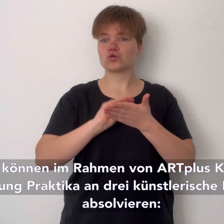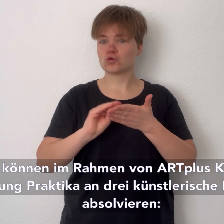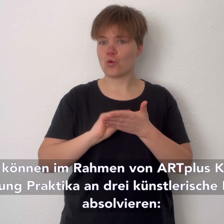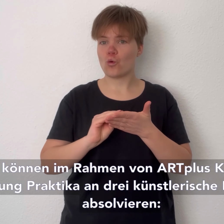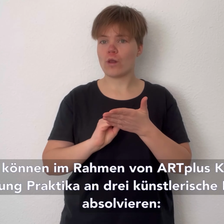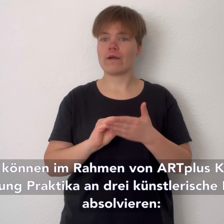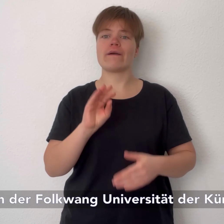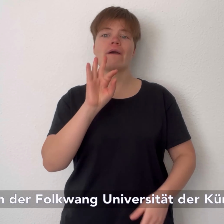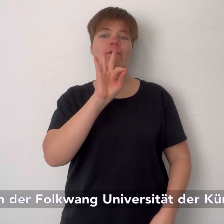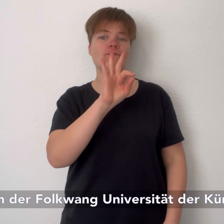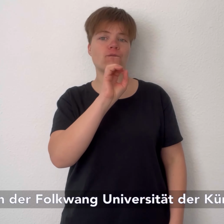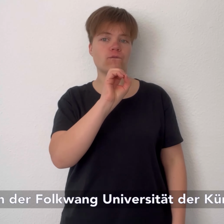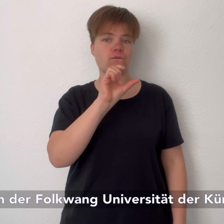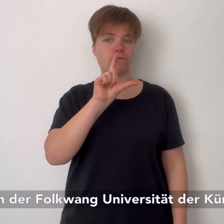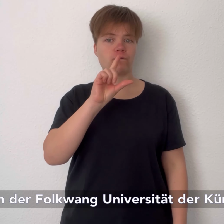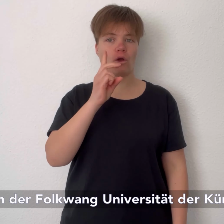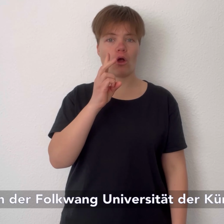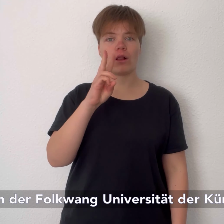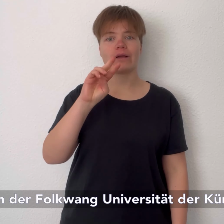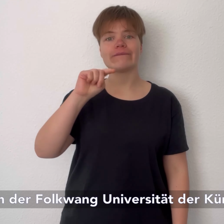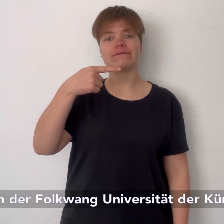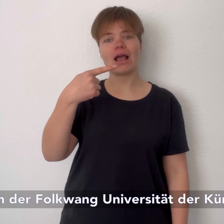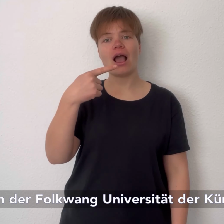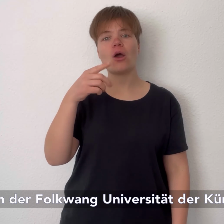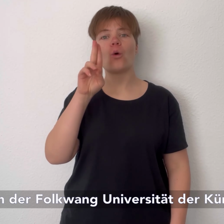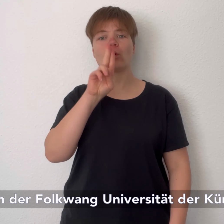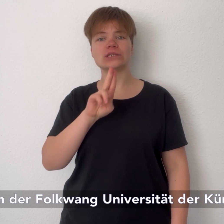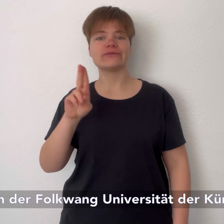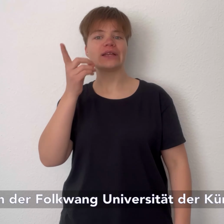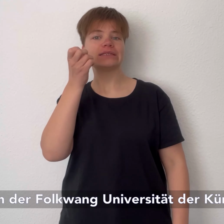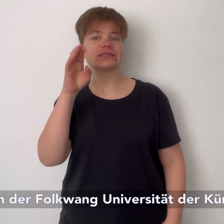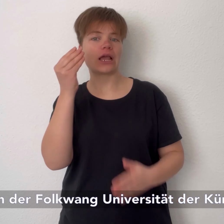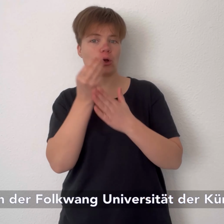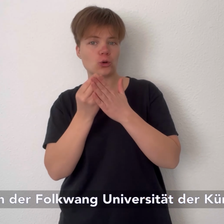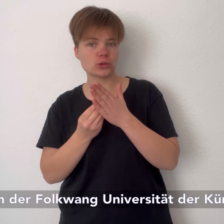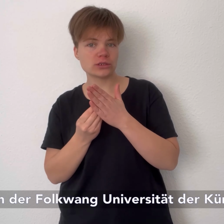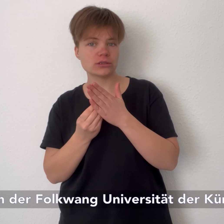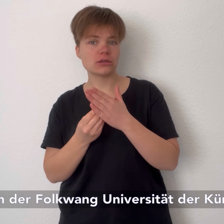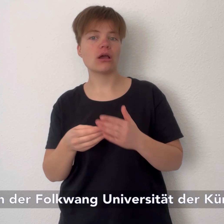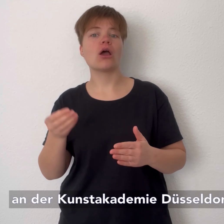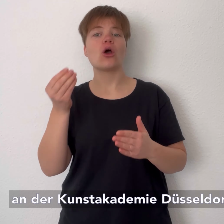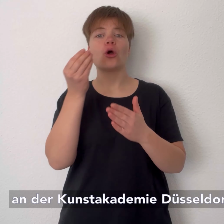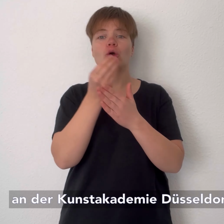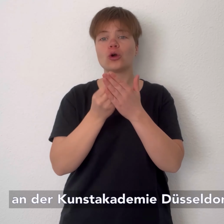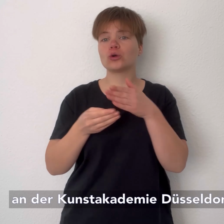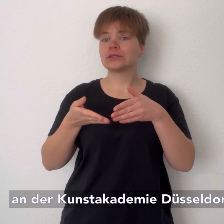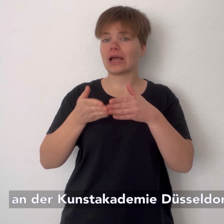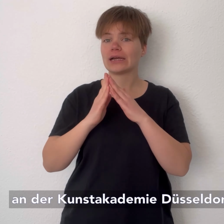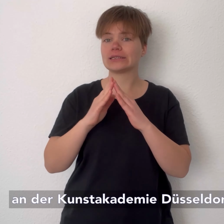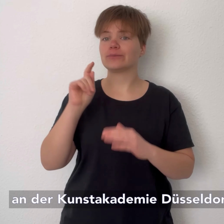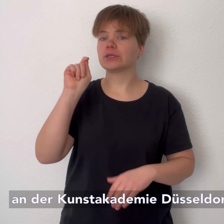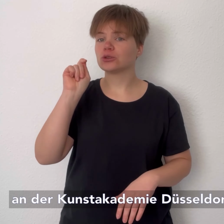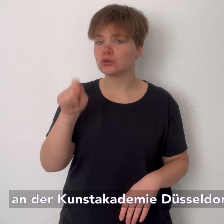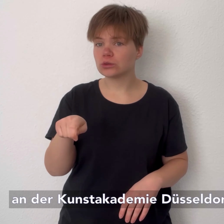An der Volkwang Universität der Künste, an der Kunstakademie Düsseldorf